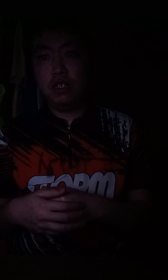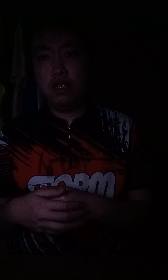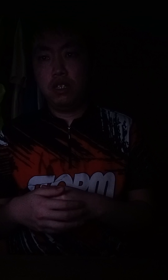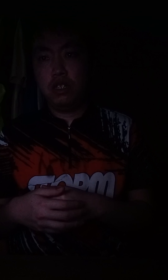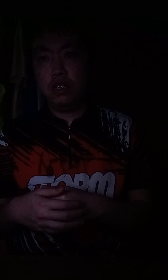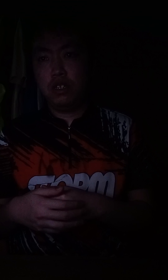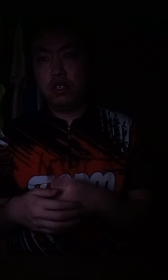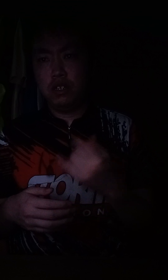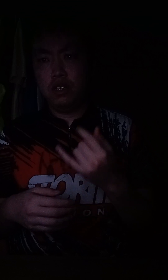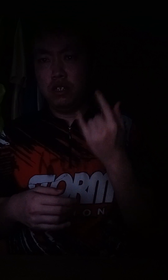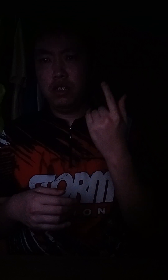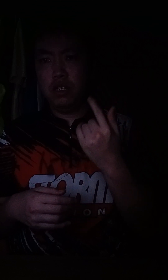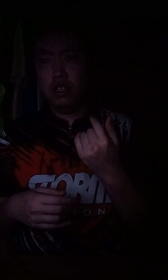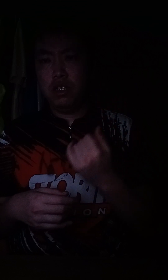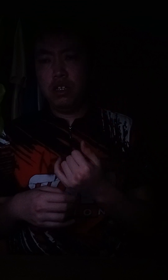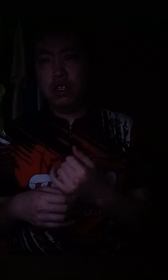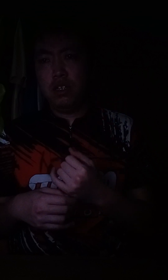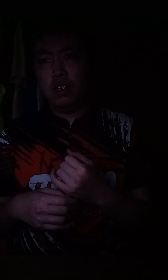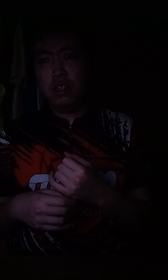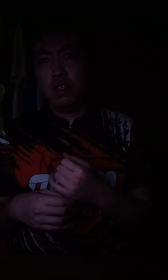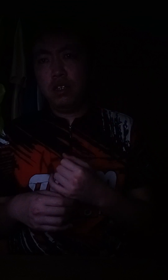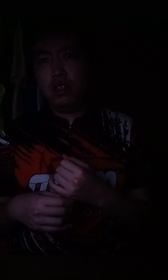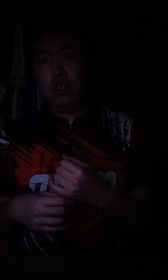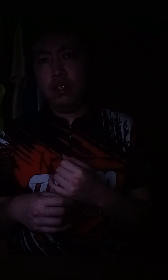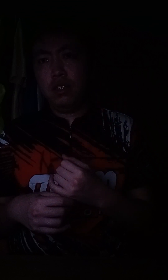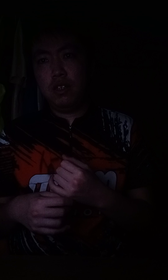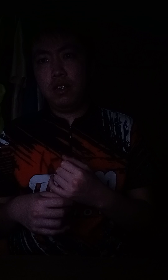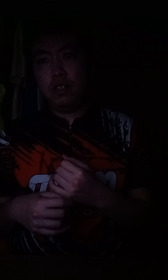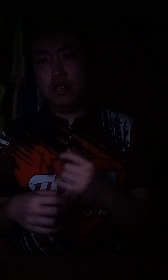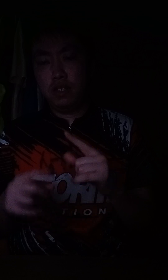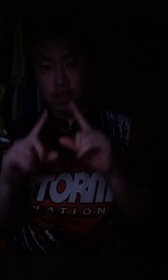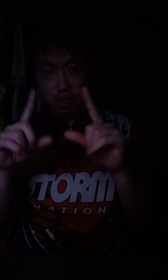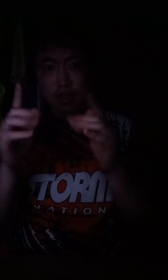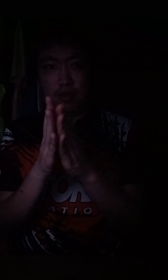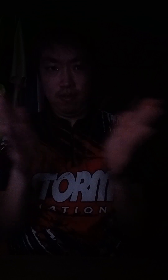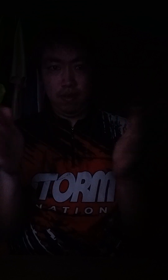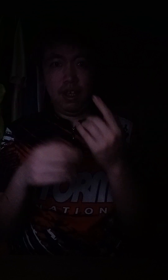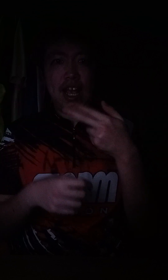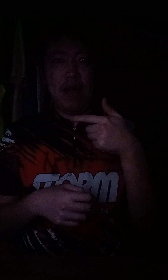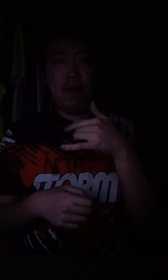아직 집에서 자고 있을 현수를 깨우기 위해 영상 통화를 시도하는 아빠와 현아.